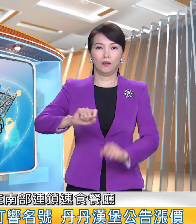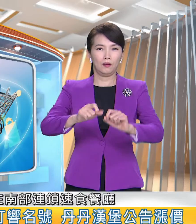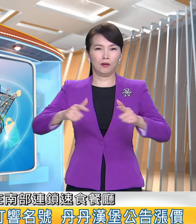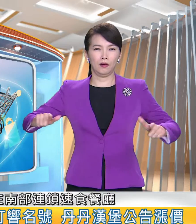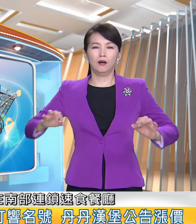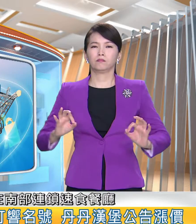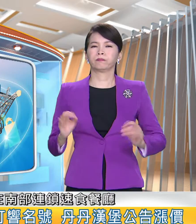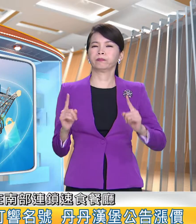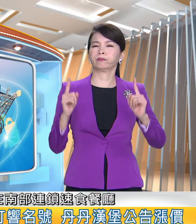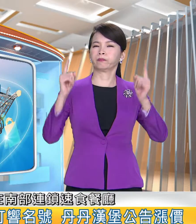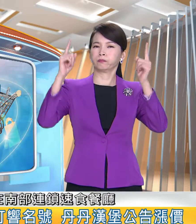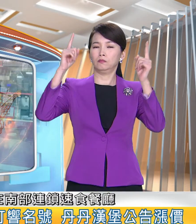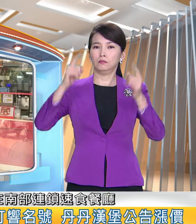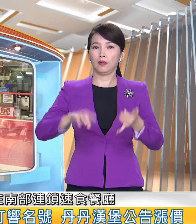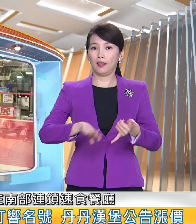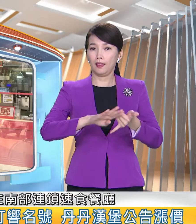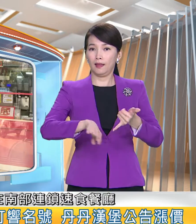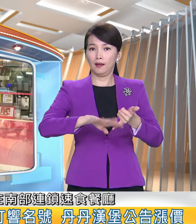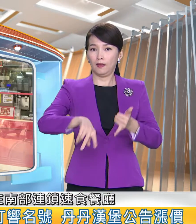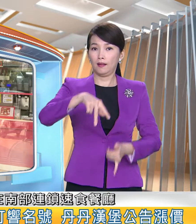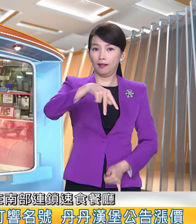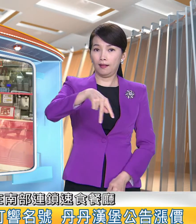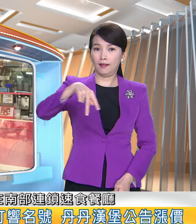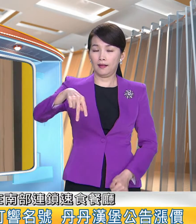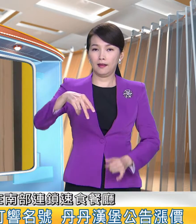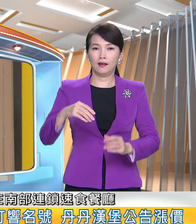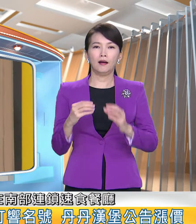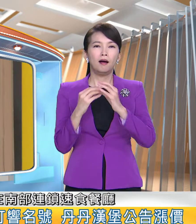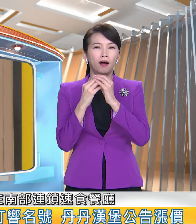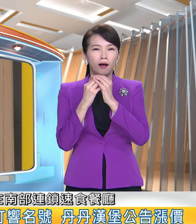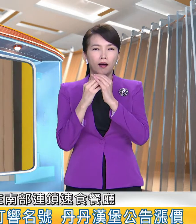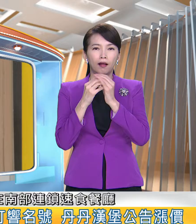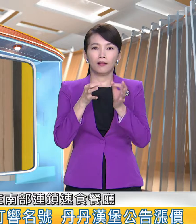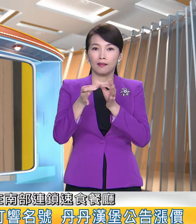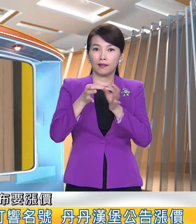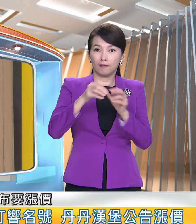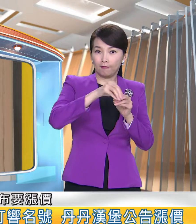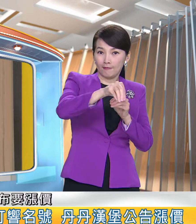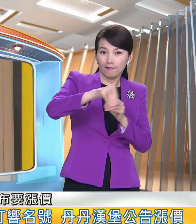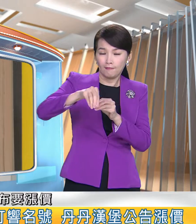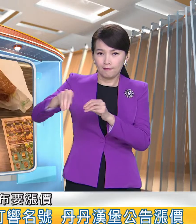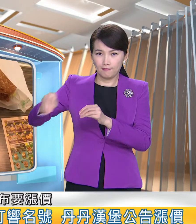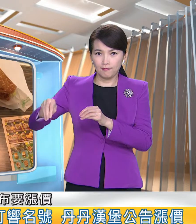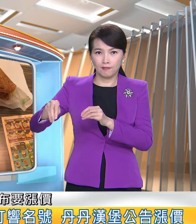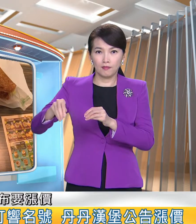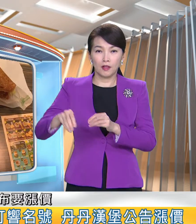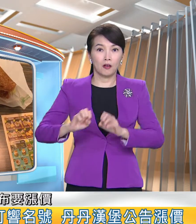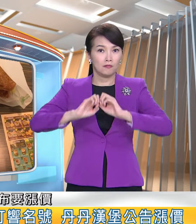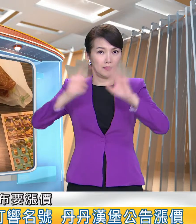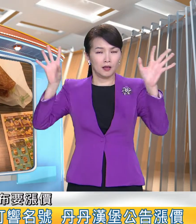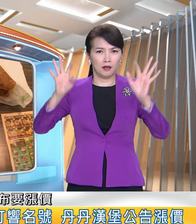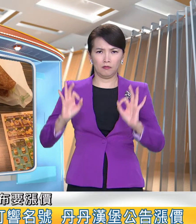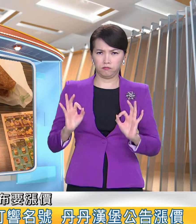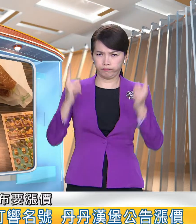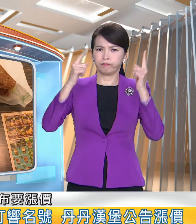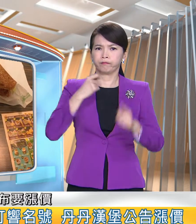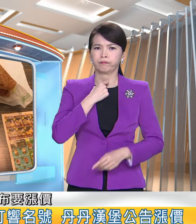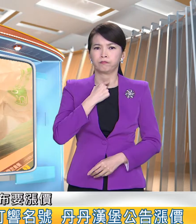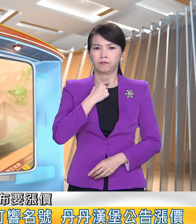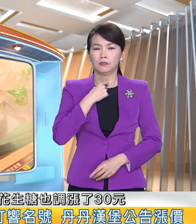物价涨不停，在南部连锁素食餐厅丹丹汉堡也宣布要涨价之后，高雄